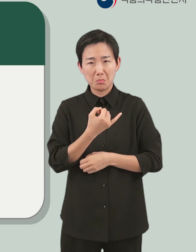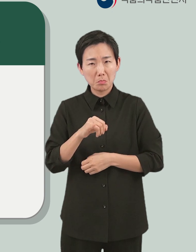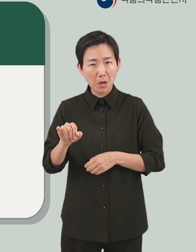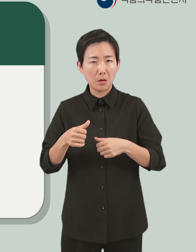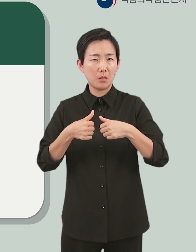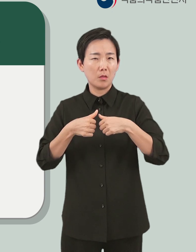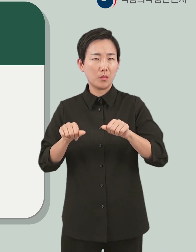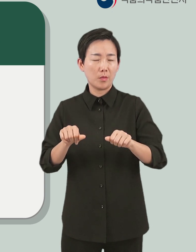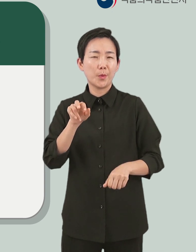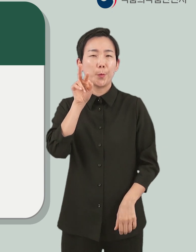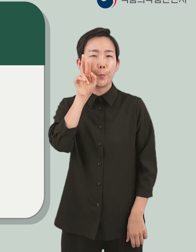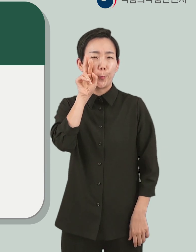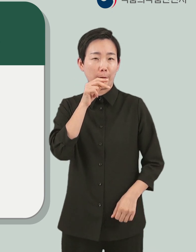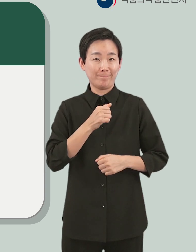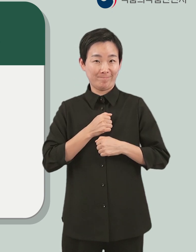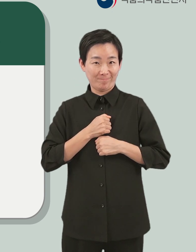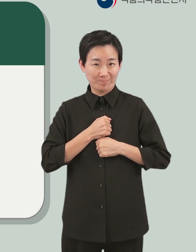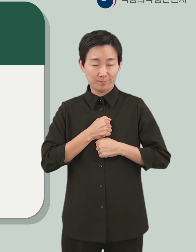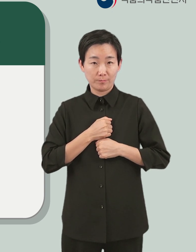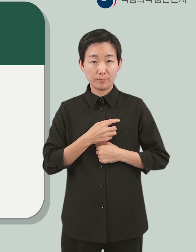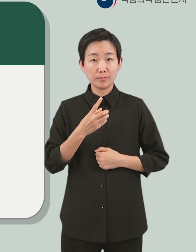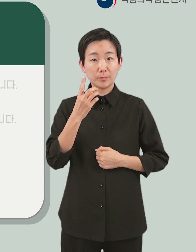수 있습니다.